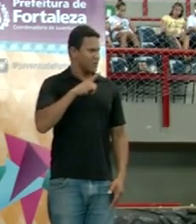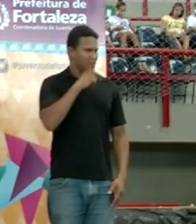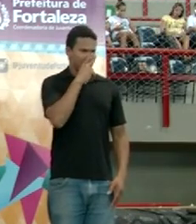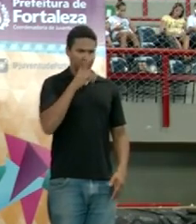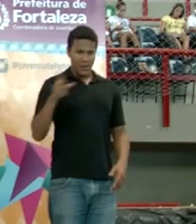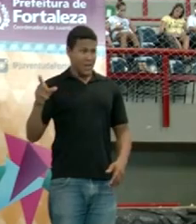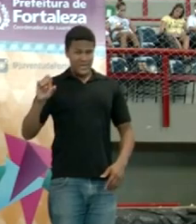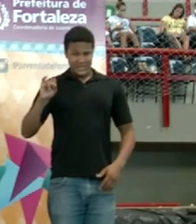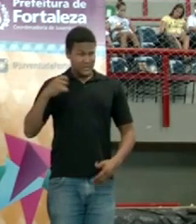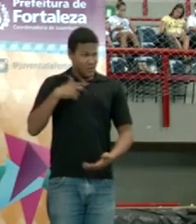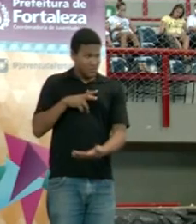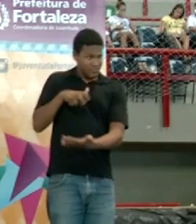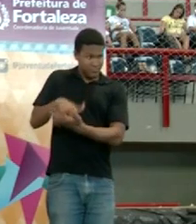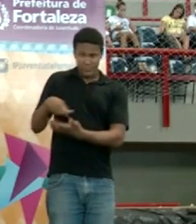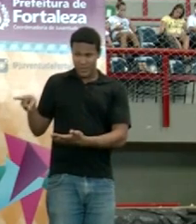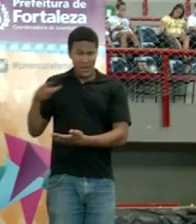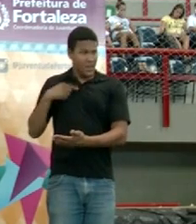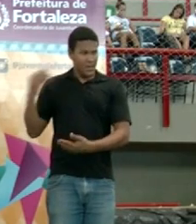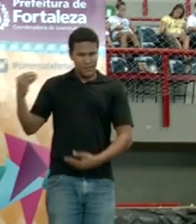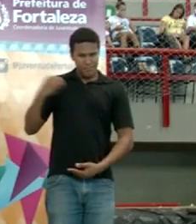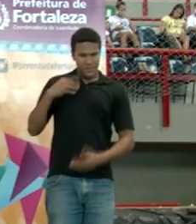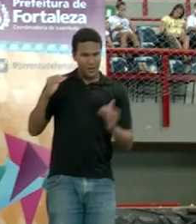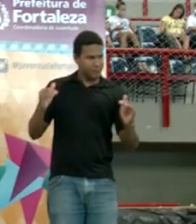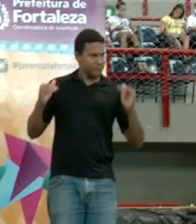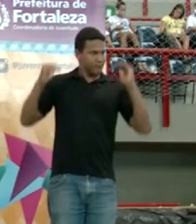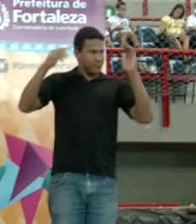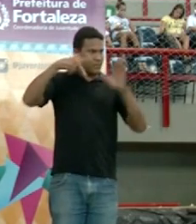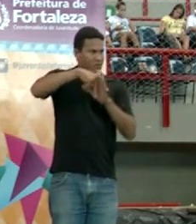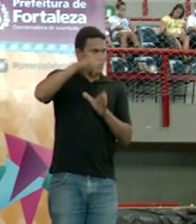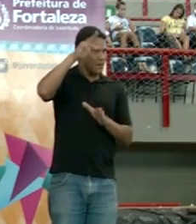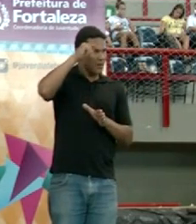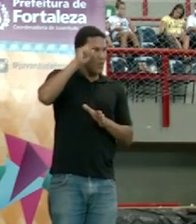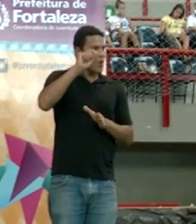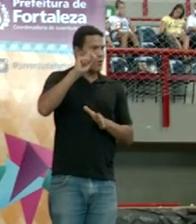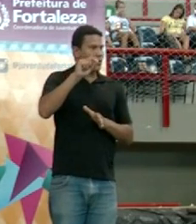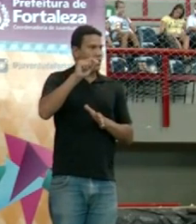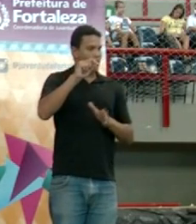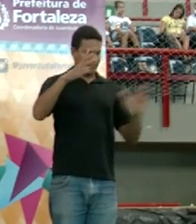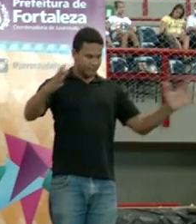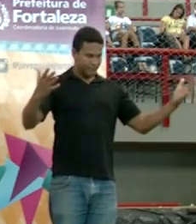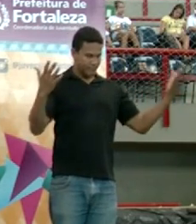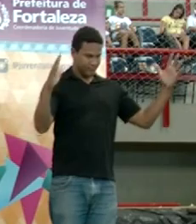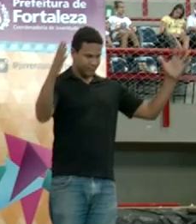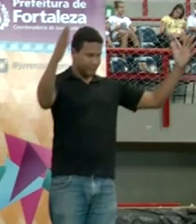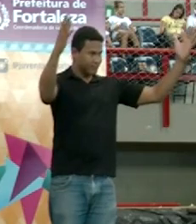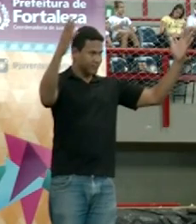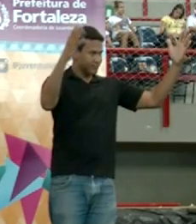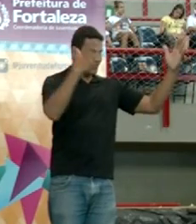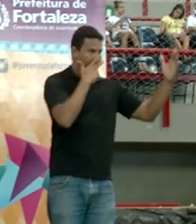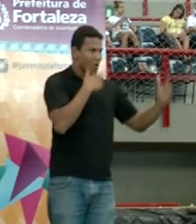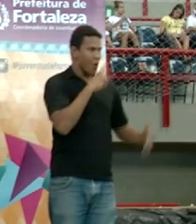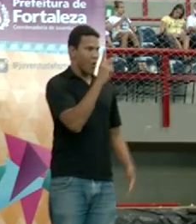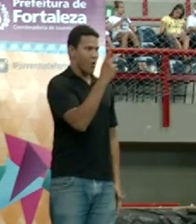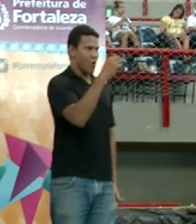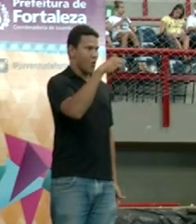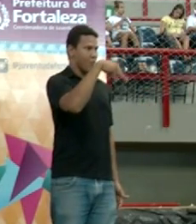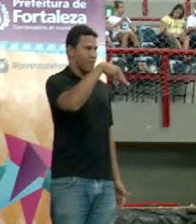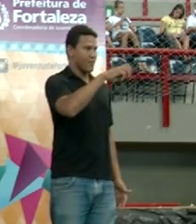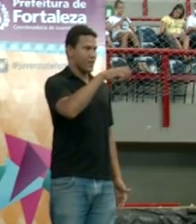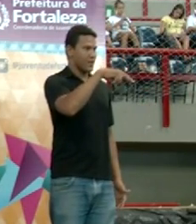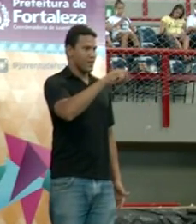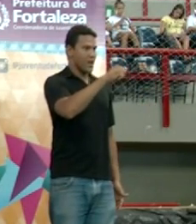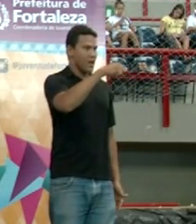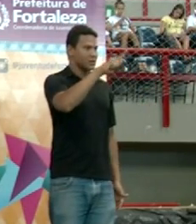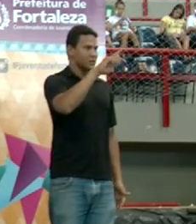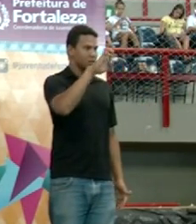eu transformo ele em cavaleiro, o nome da cerimônia é homenagem. Se eu fizer uma homenagem, eu não